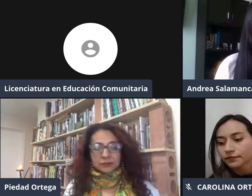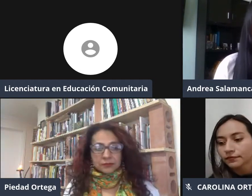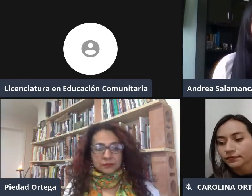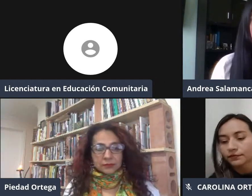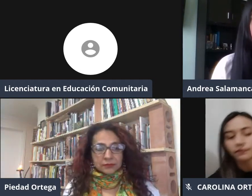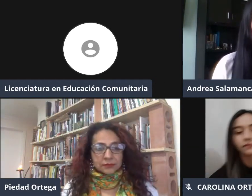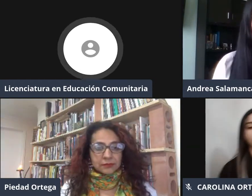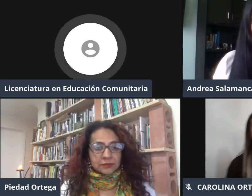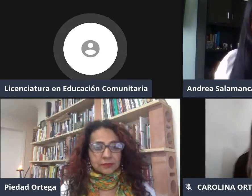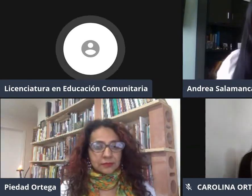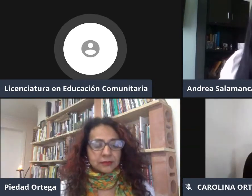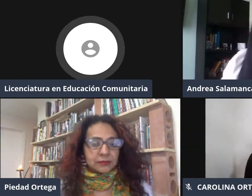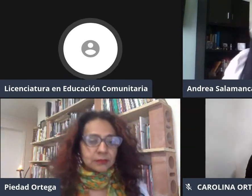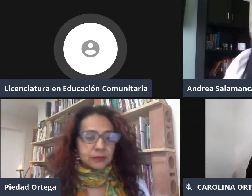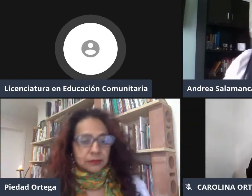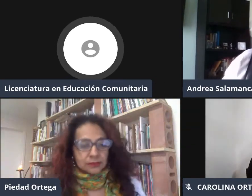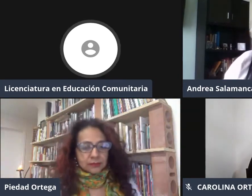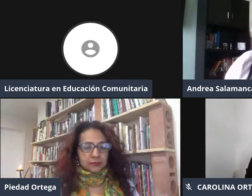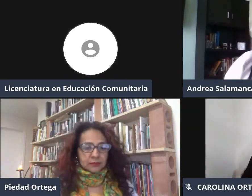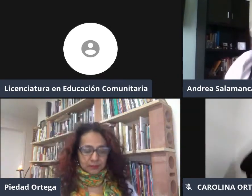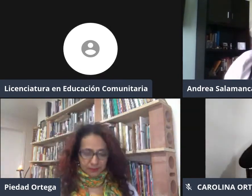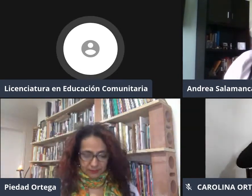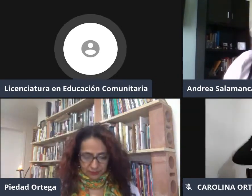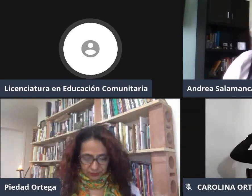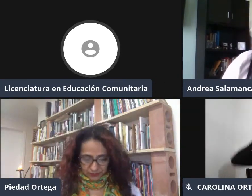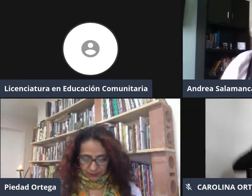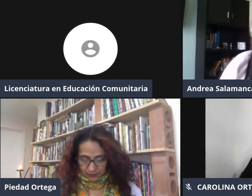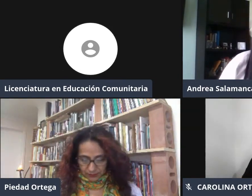Listo. 3 segundos y entran al aire.